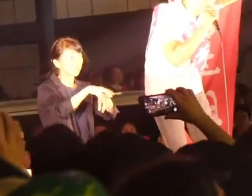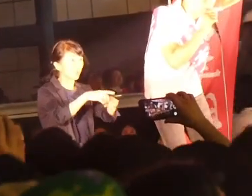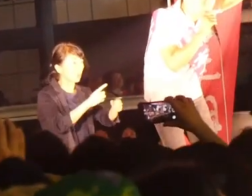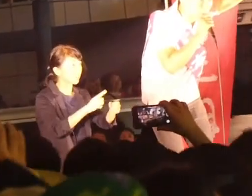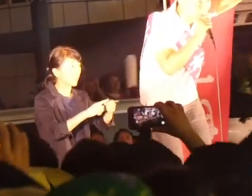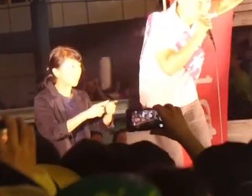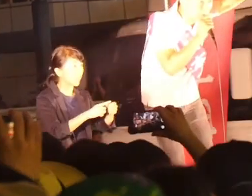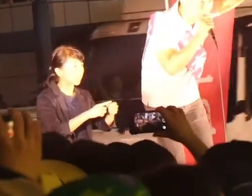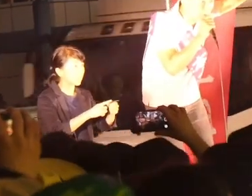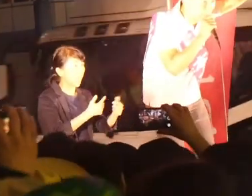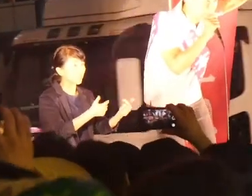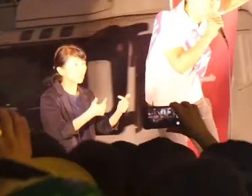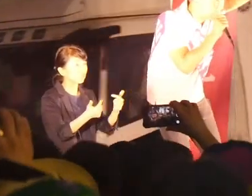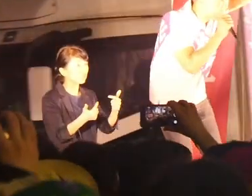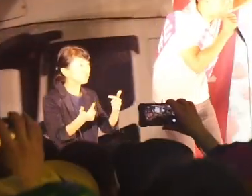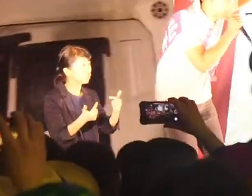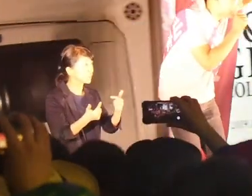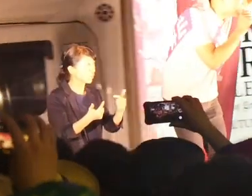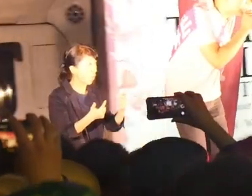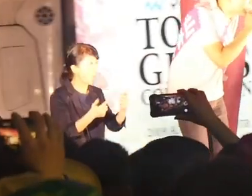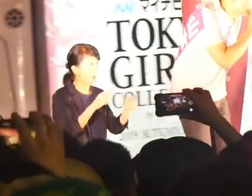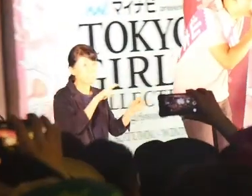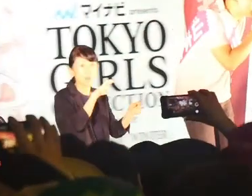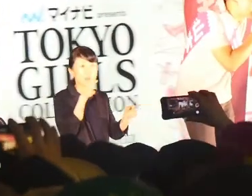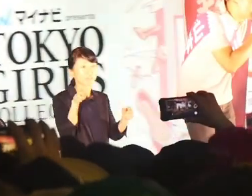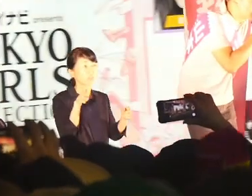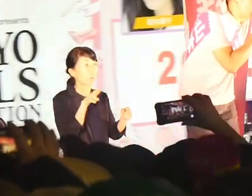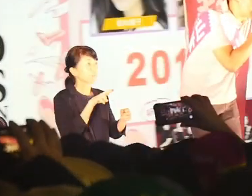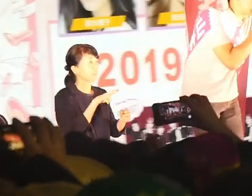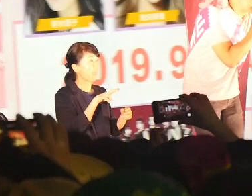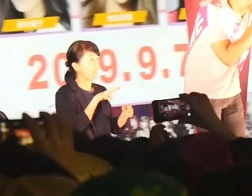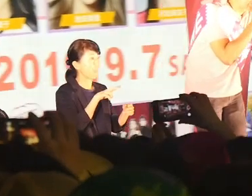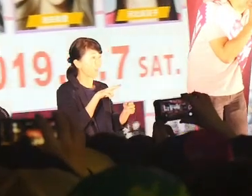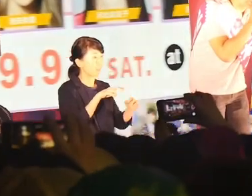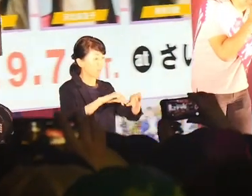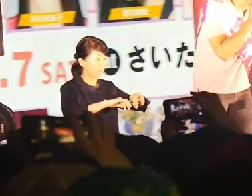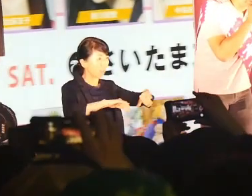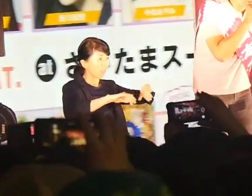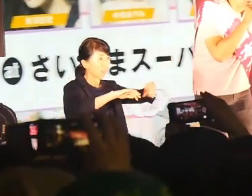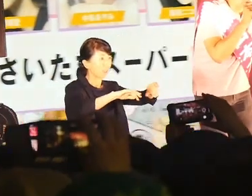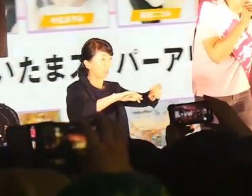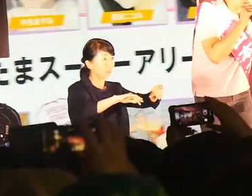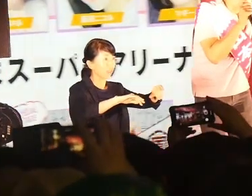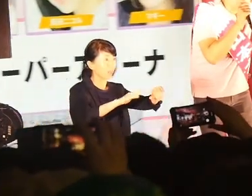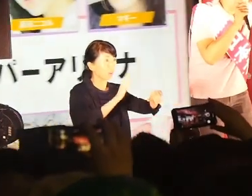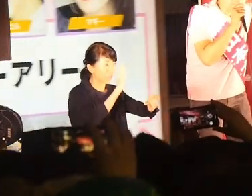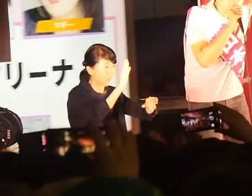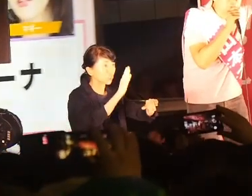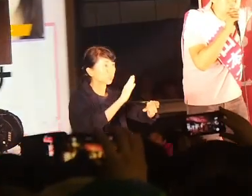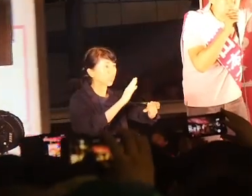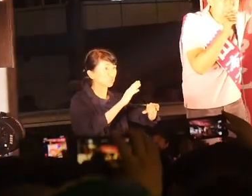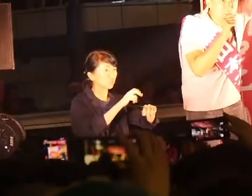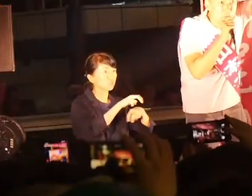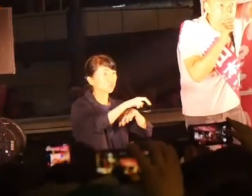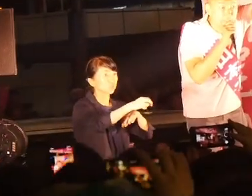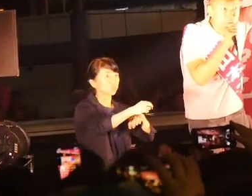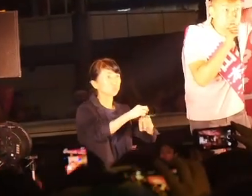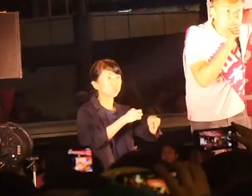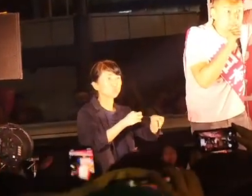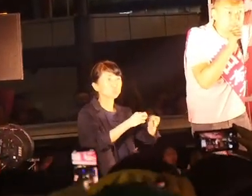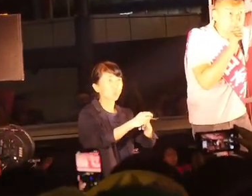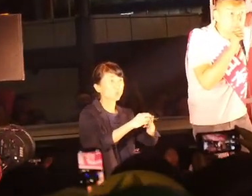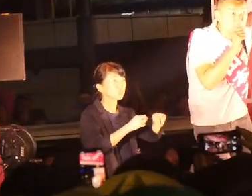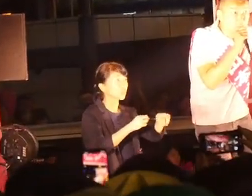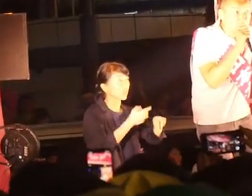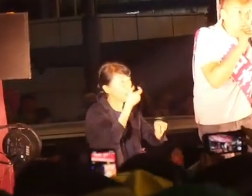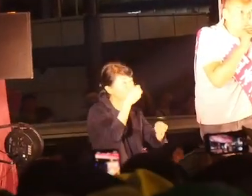ろへ、ゆっくりとゆっくりと周りを見ながらお願いできますか。すいません、ご通行中の皆さん本当にご迷惑をおかけいたし